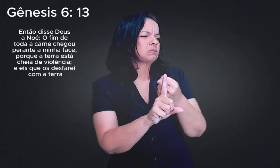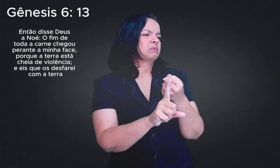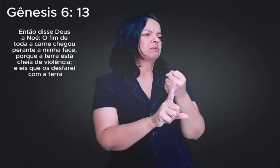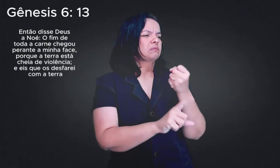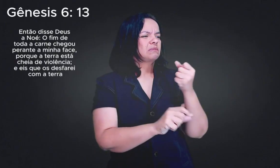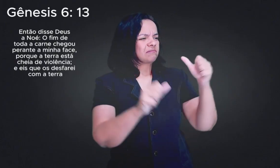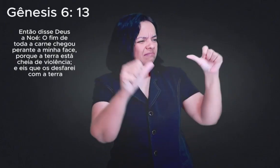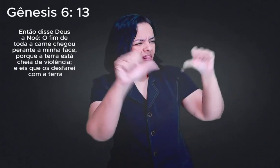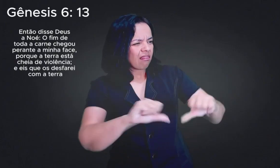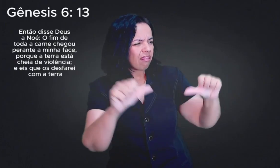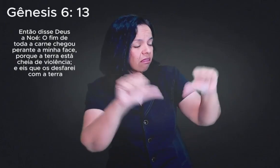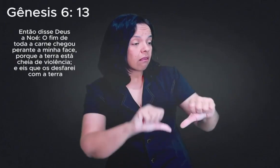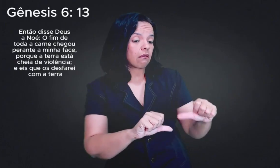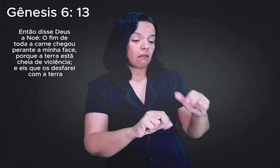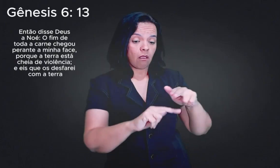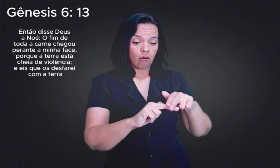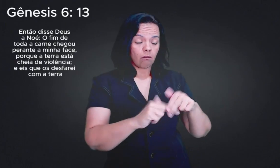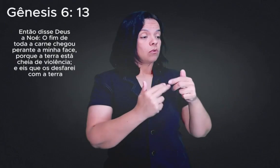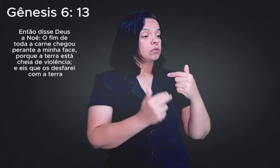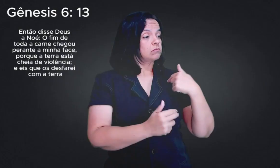os desfarei com a terra.